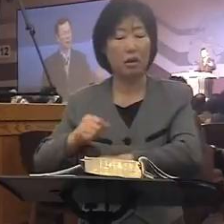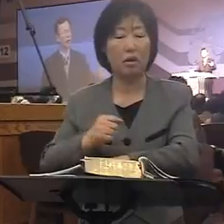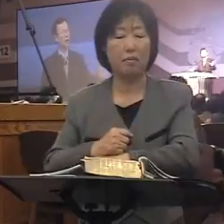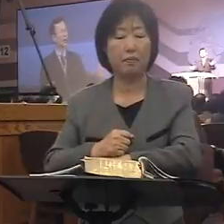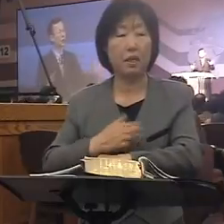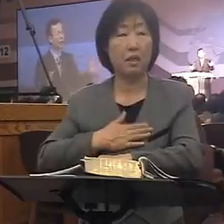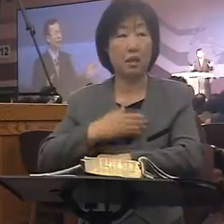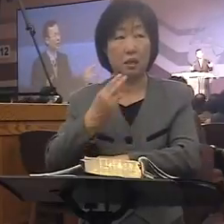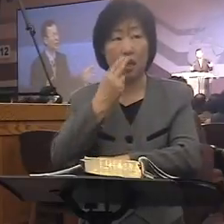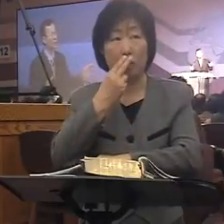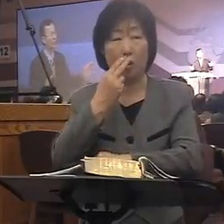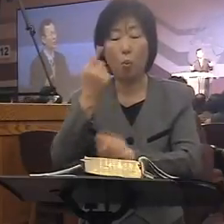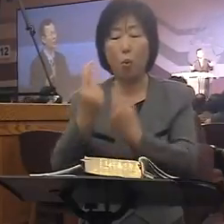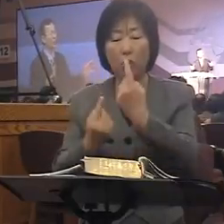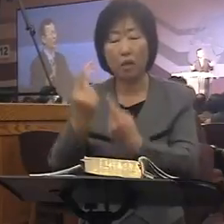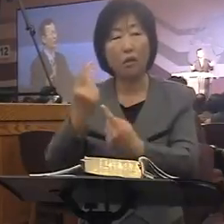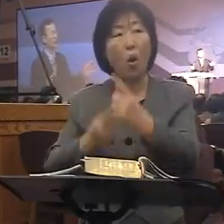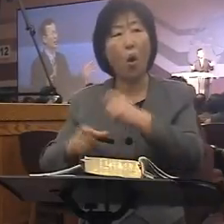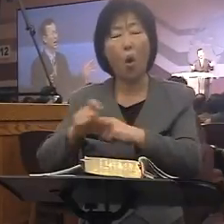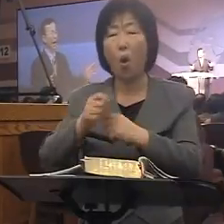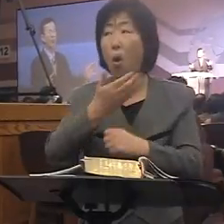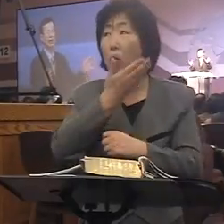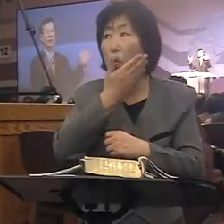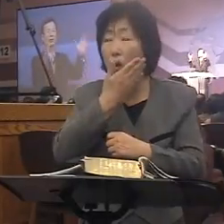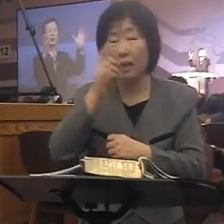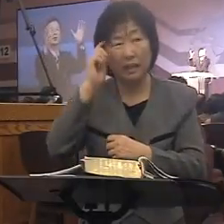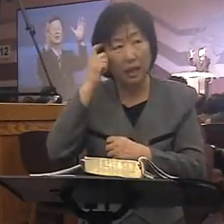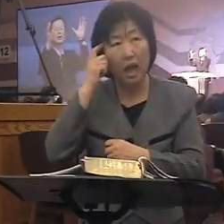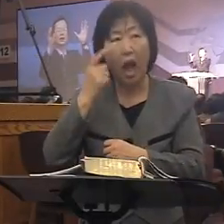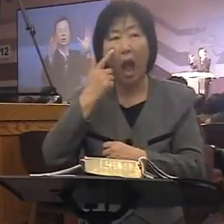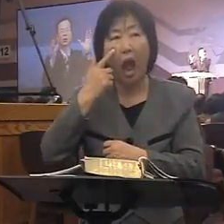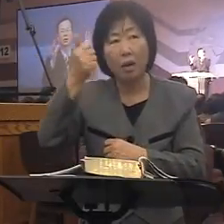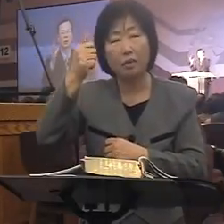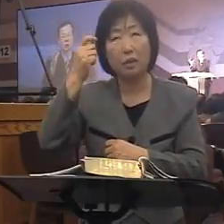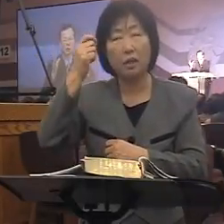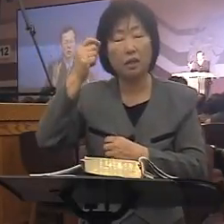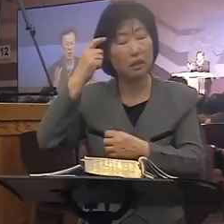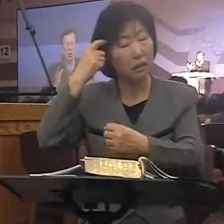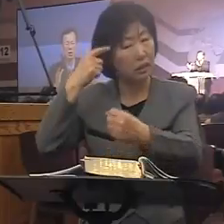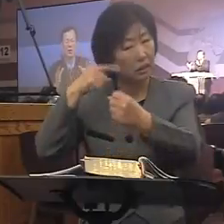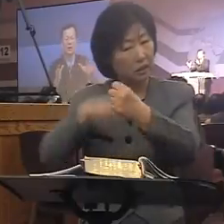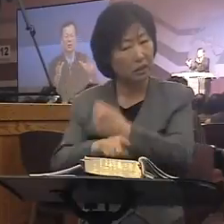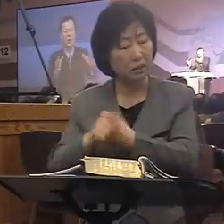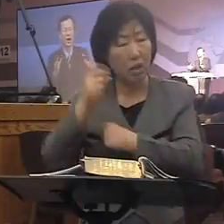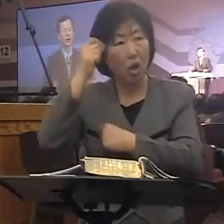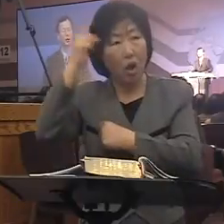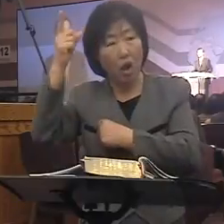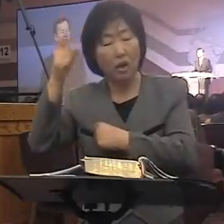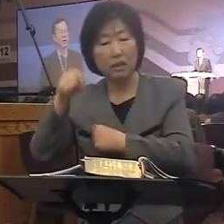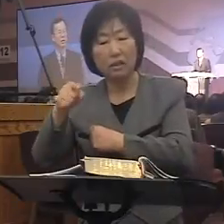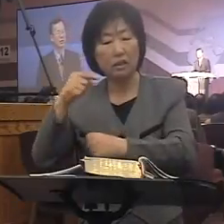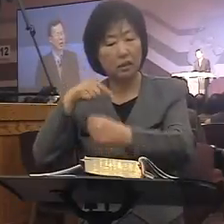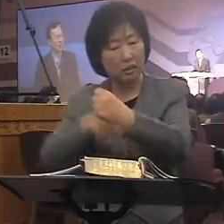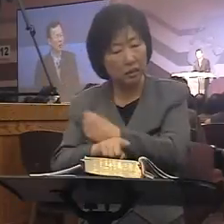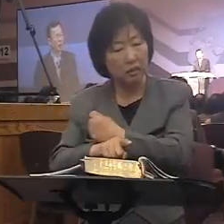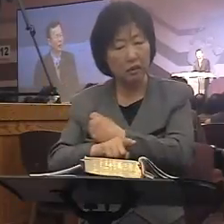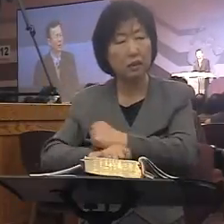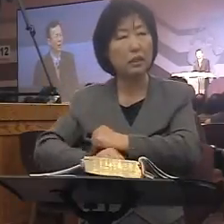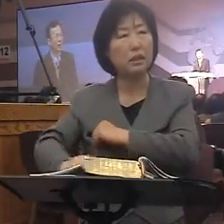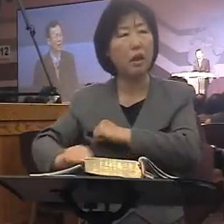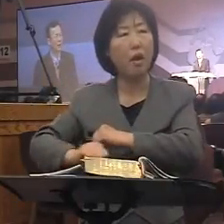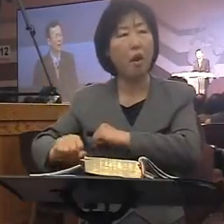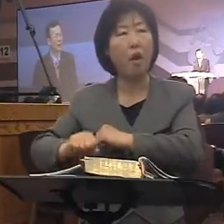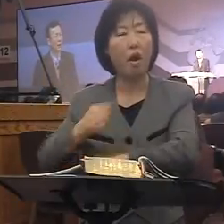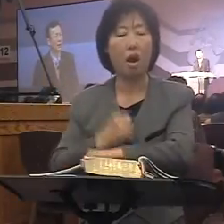자기 생명보다 귀하게 여기셨어요. 아버지의 뜻을 깨닫고 그 뜻을 실행하는 것을 생명보다